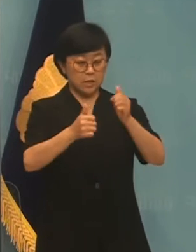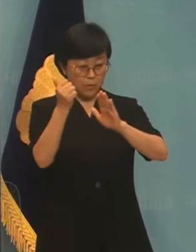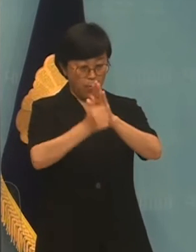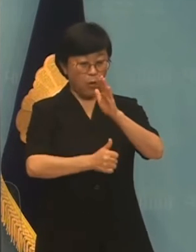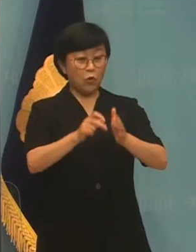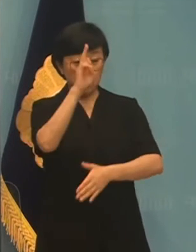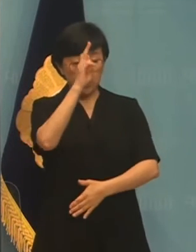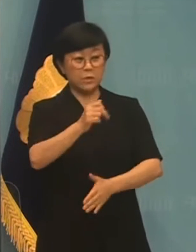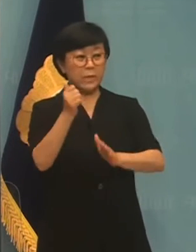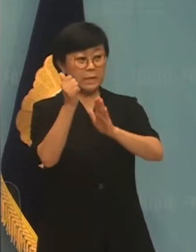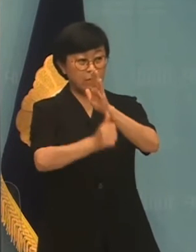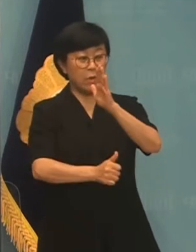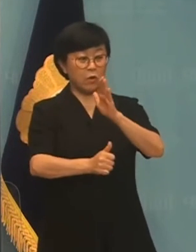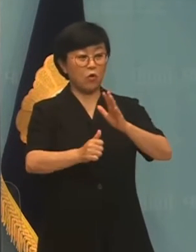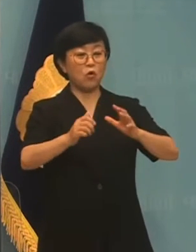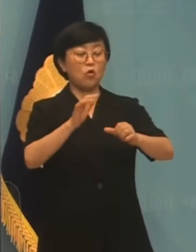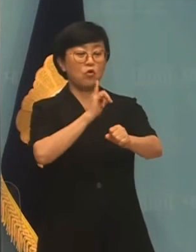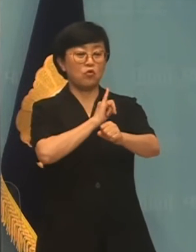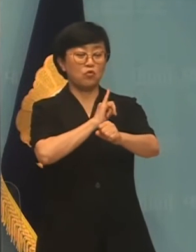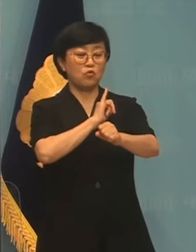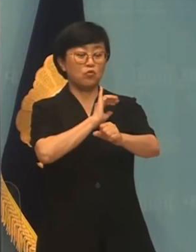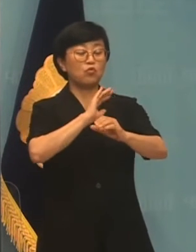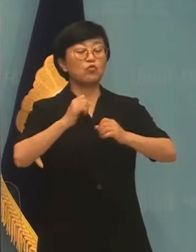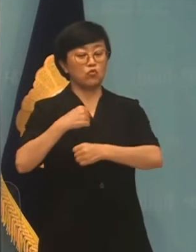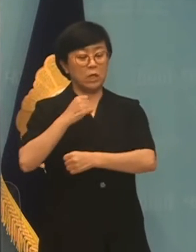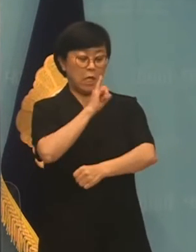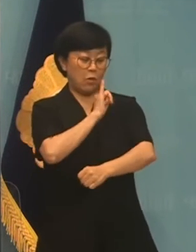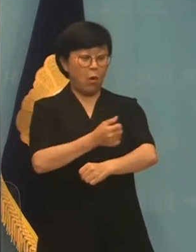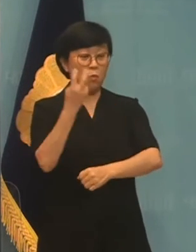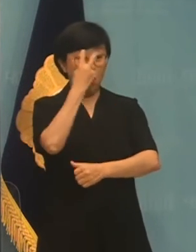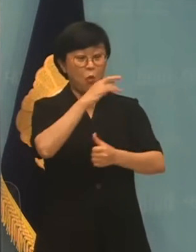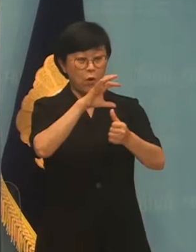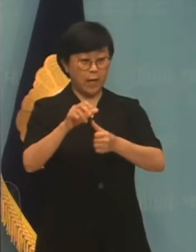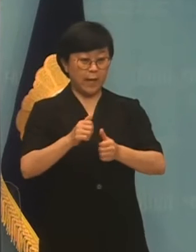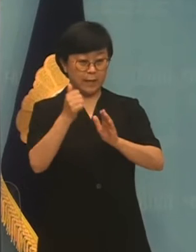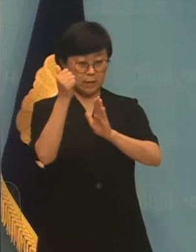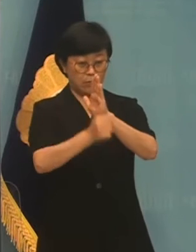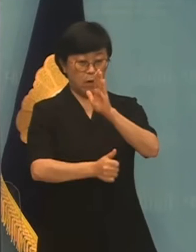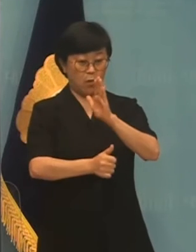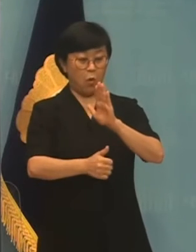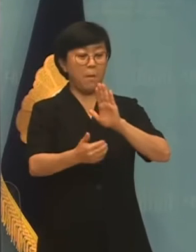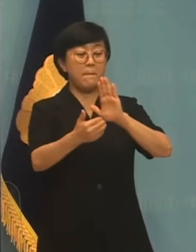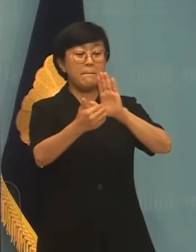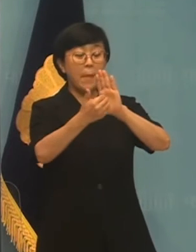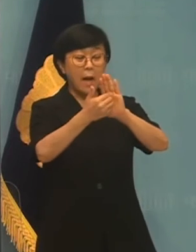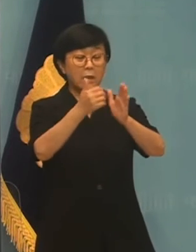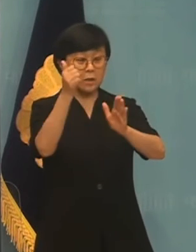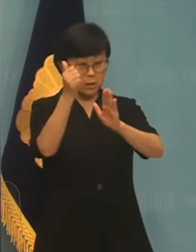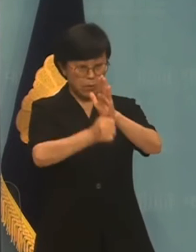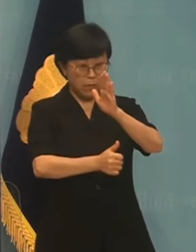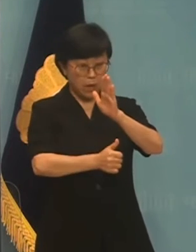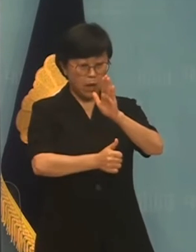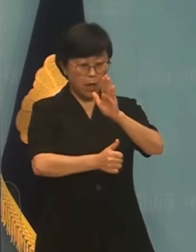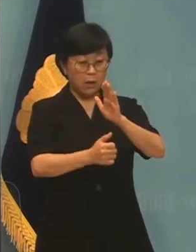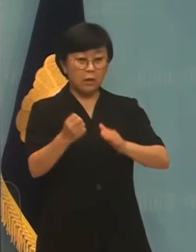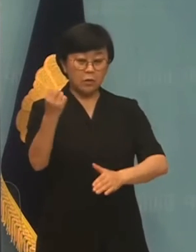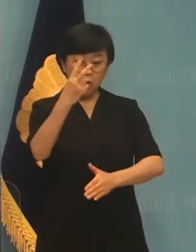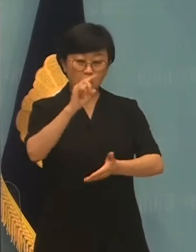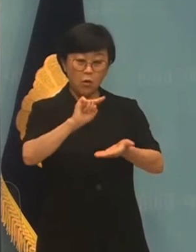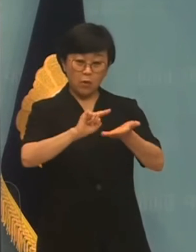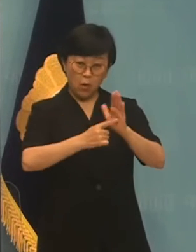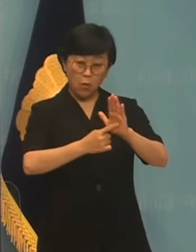실패하고, 군 인권 보호에 실패하고, 이제는 방역 실패까지 나올 것은